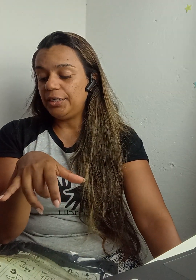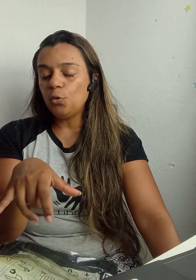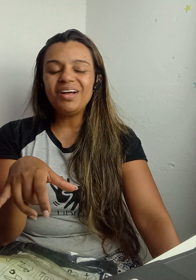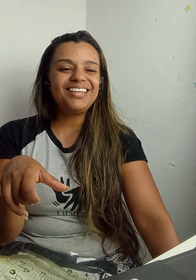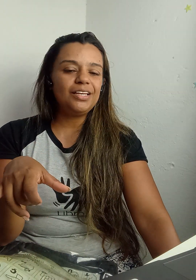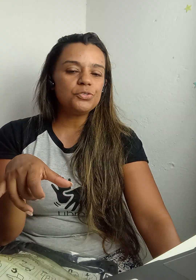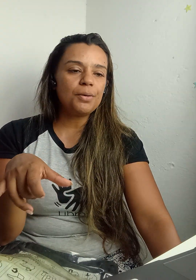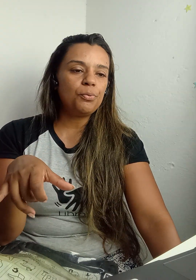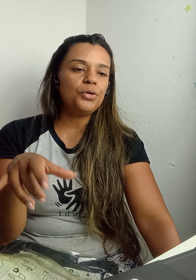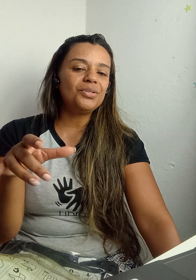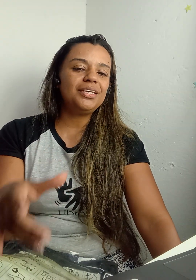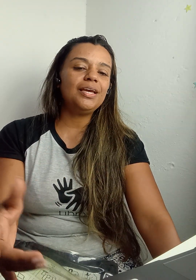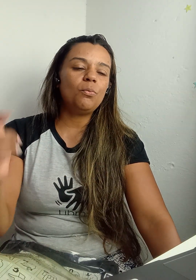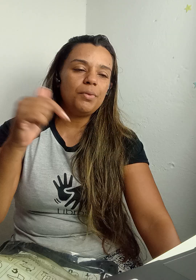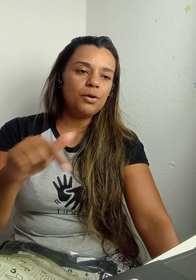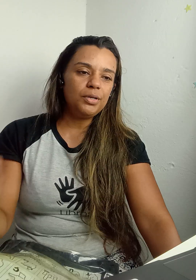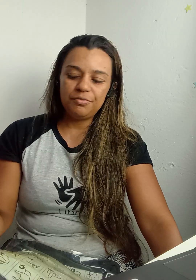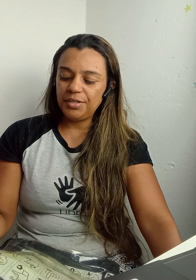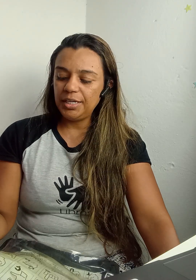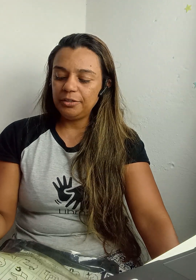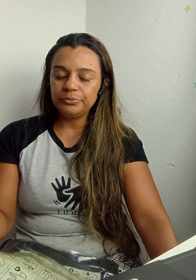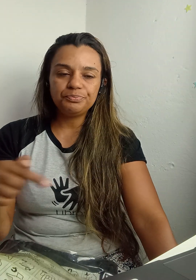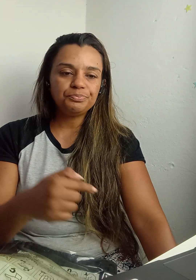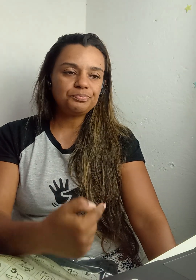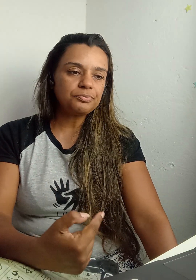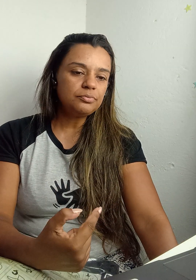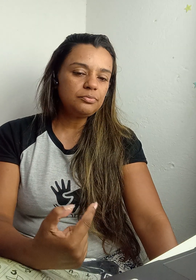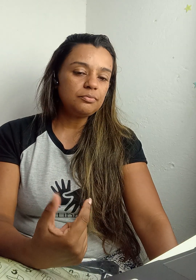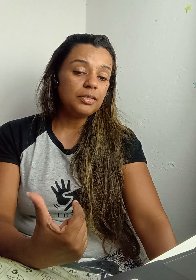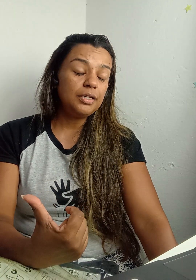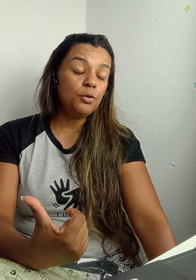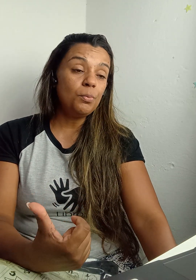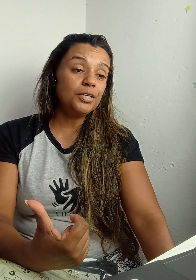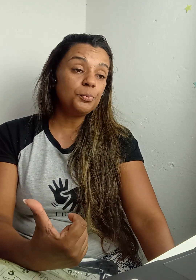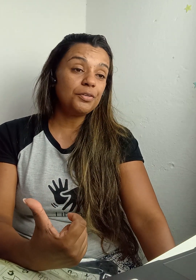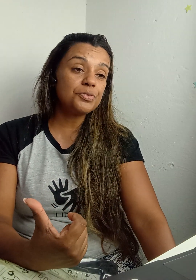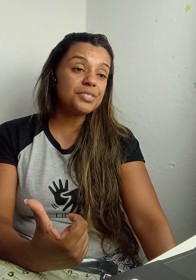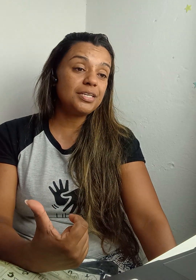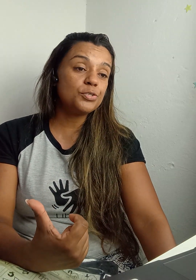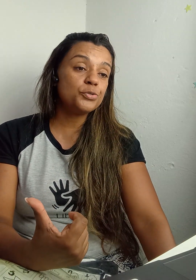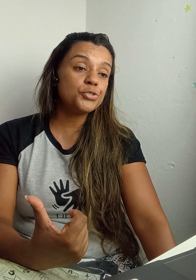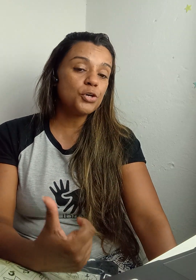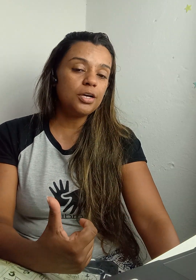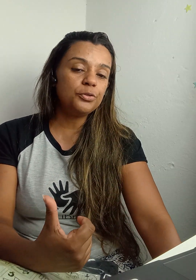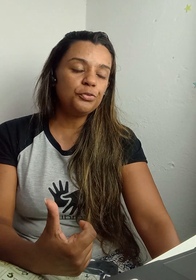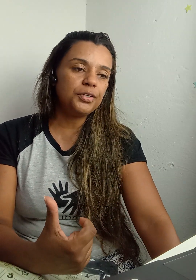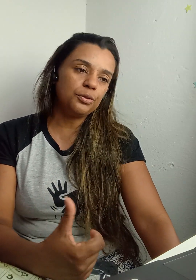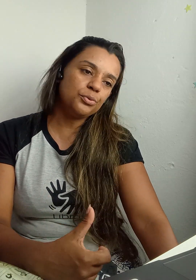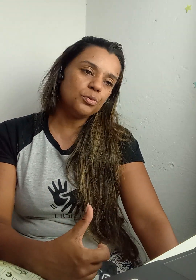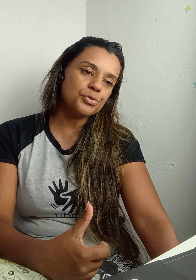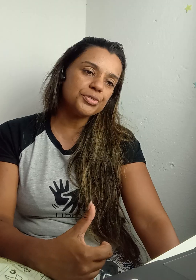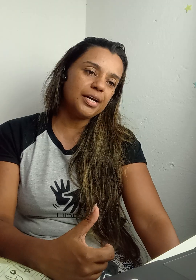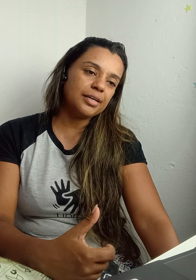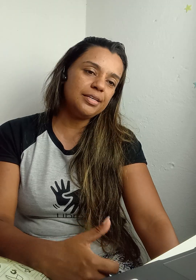E o material de apoio, que é o meu livrinho, eu mando para vocês só no final do curso, tá? Quem